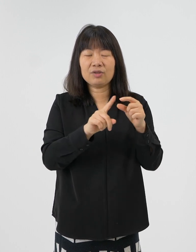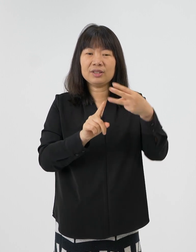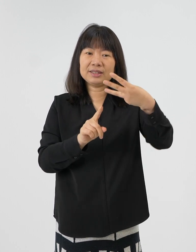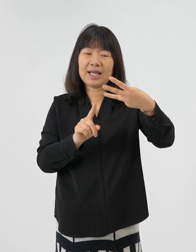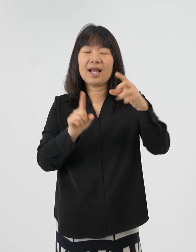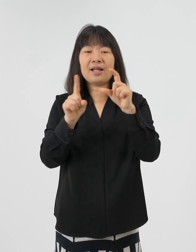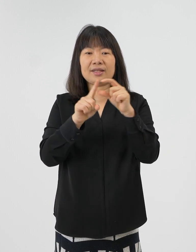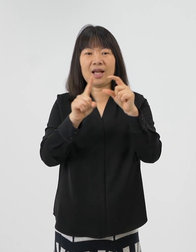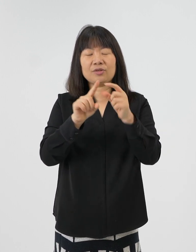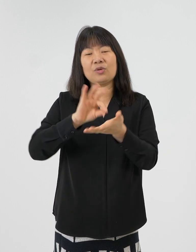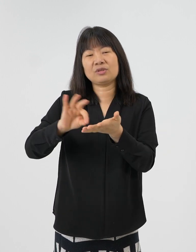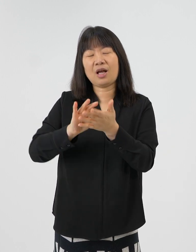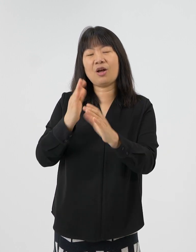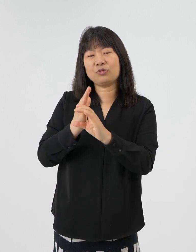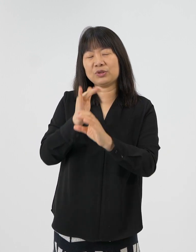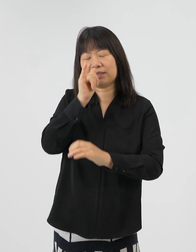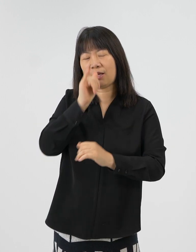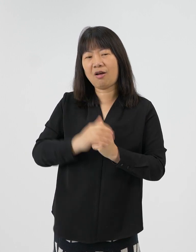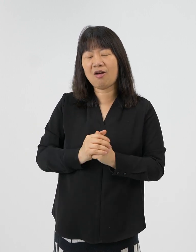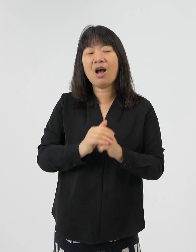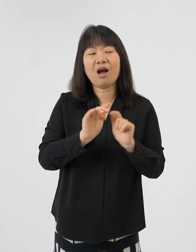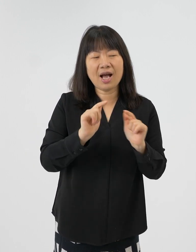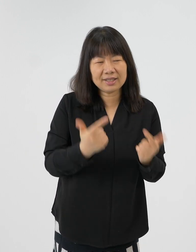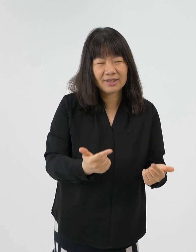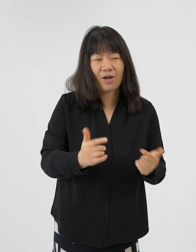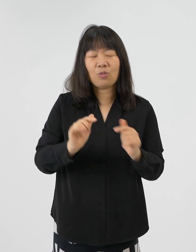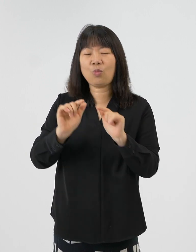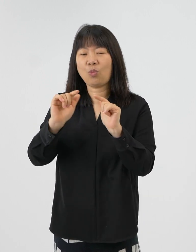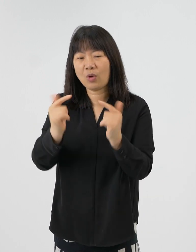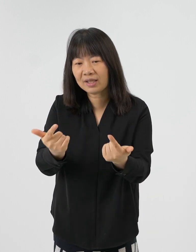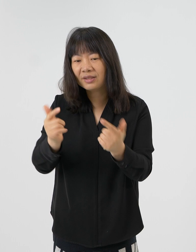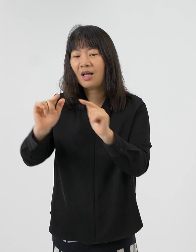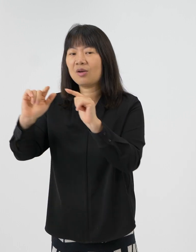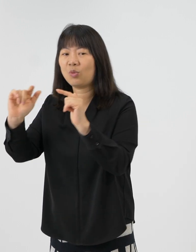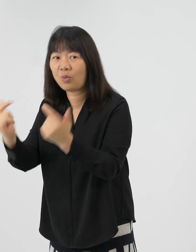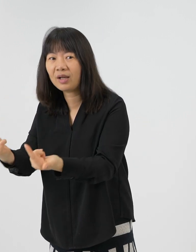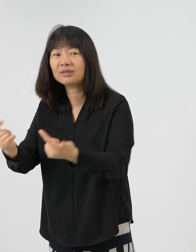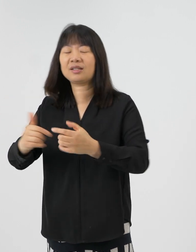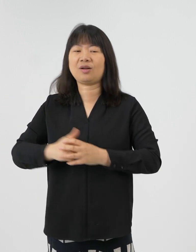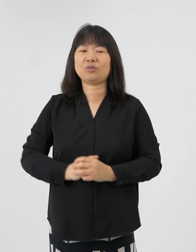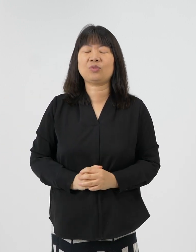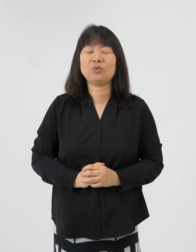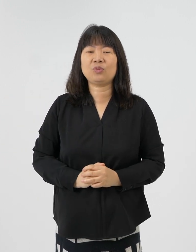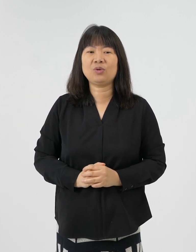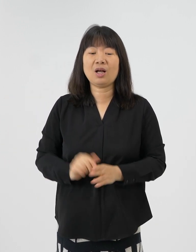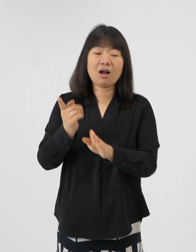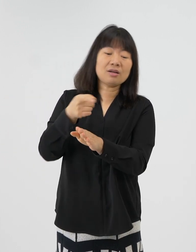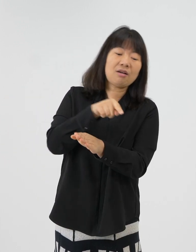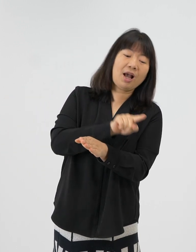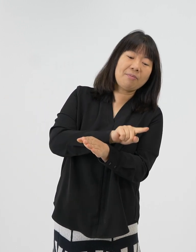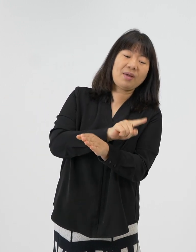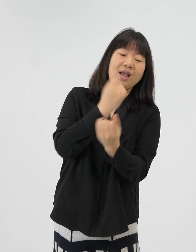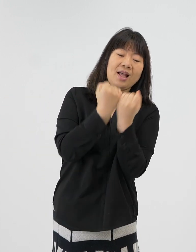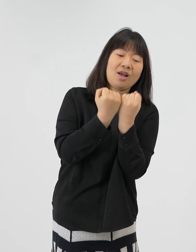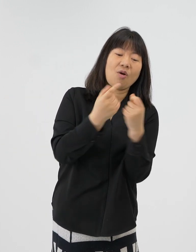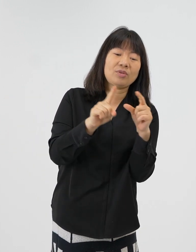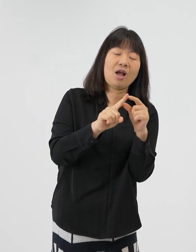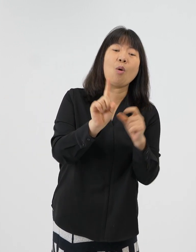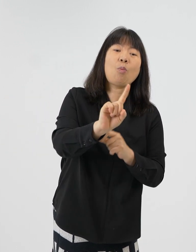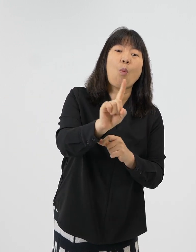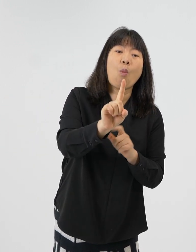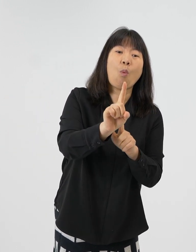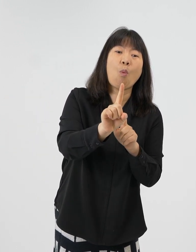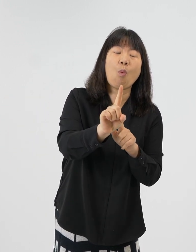썼어요. 아니하고, 아니하고, 아니하고. 자, 근데 그 앞에 전부 뭘 수식했죠? 동사를